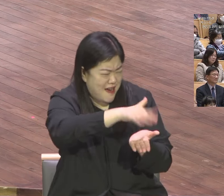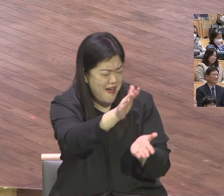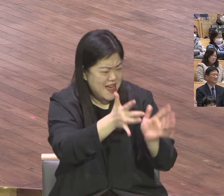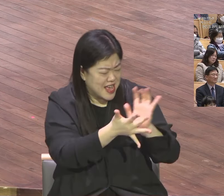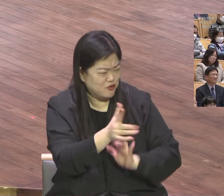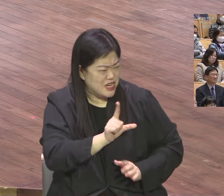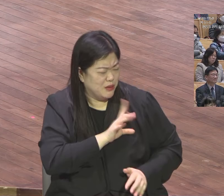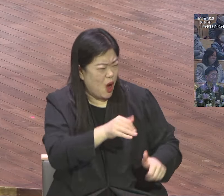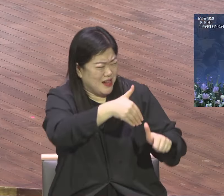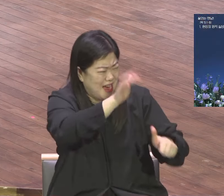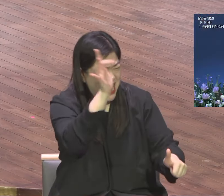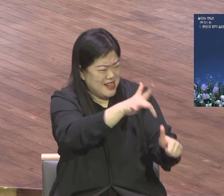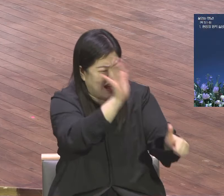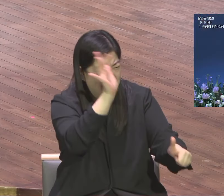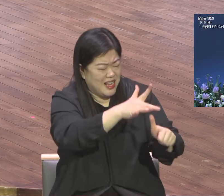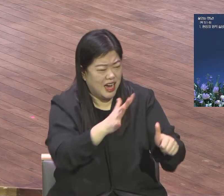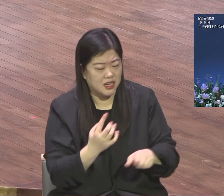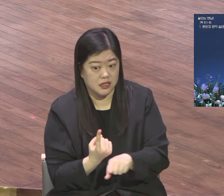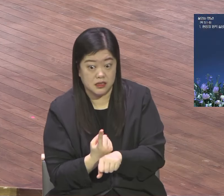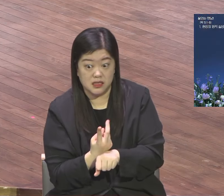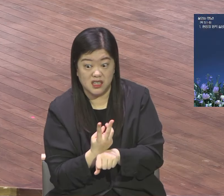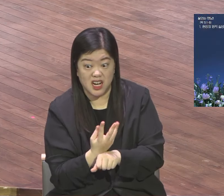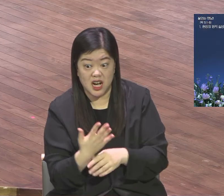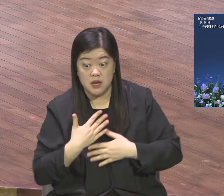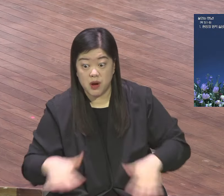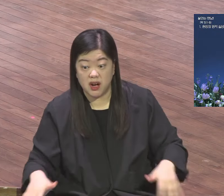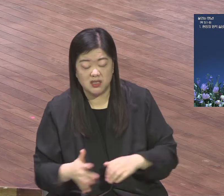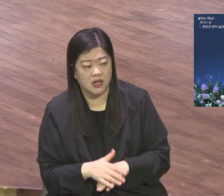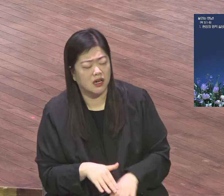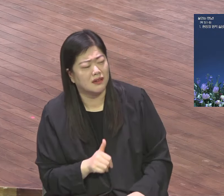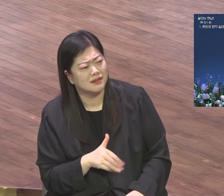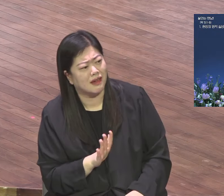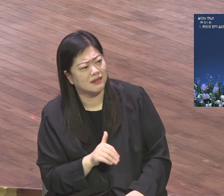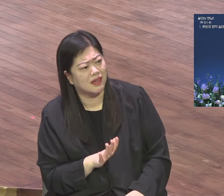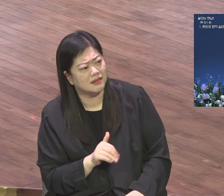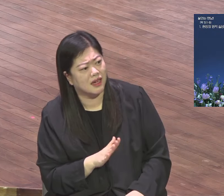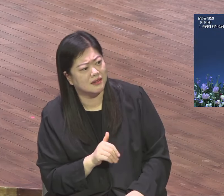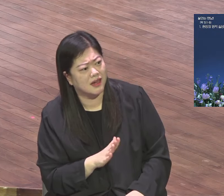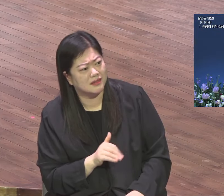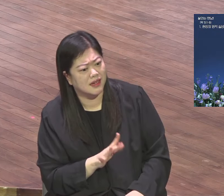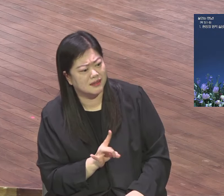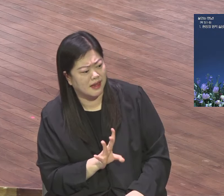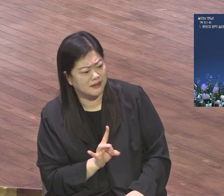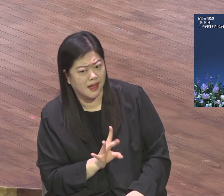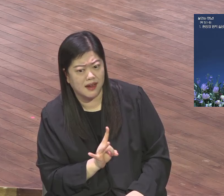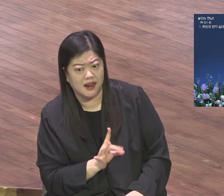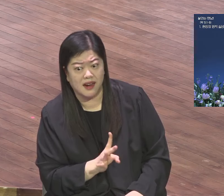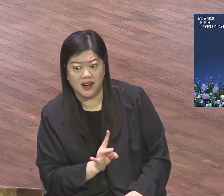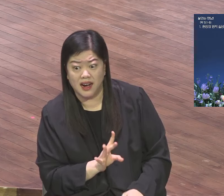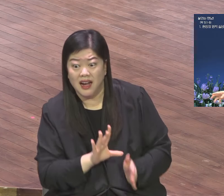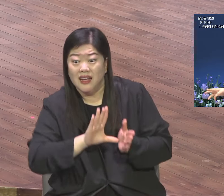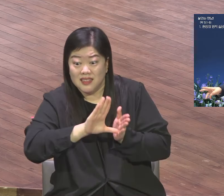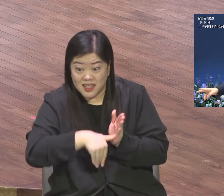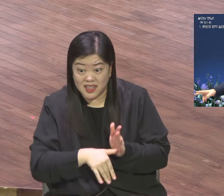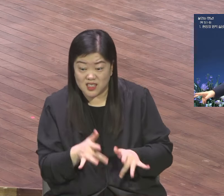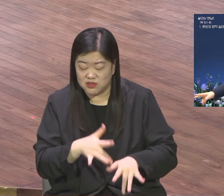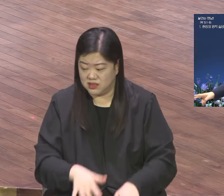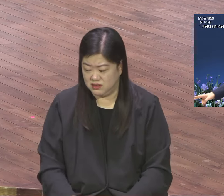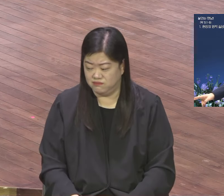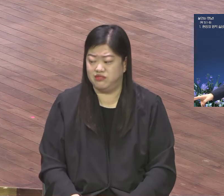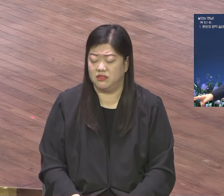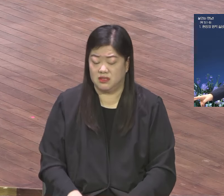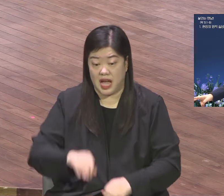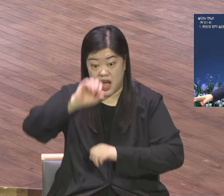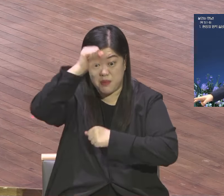그런데 그때입니다. 이 귀신들이 말 따르고 막 이랬더니 니는 뭐고? 발라 차부들라니까. 그 부목사들이